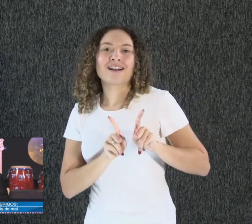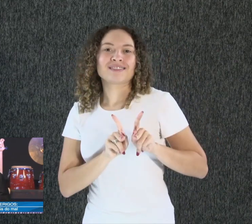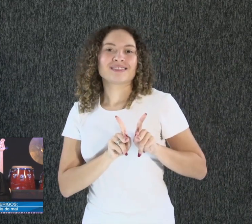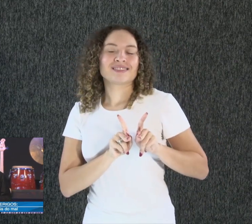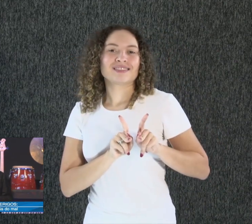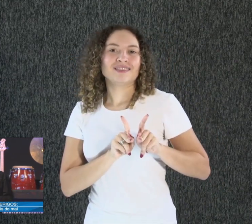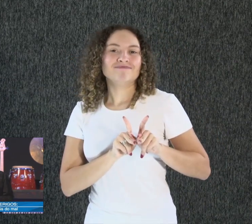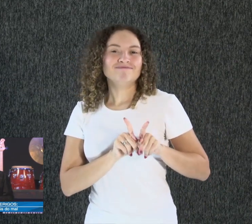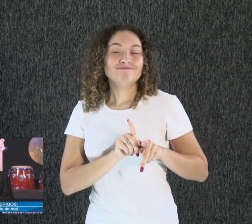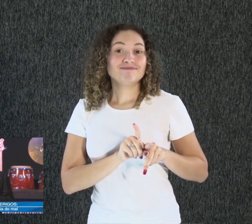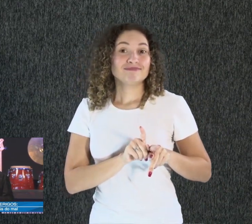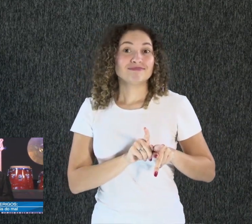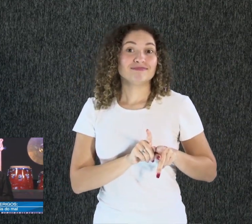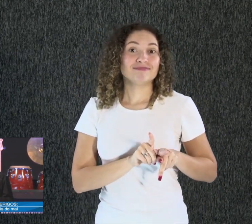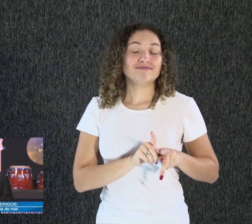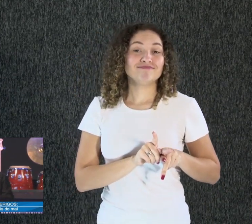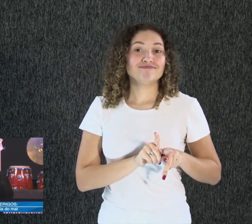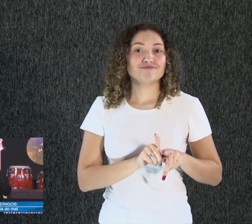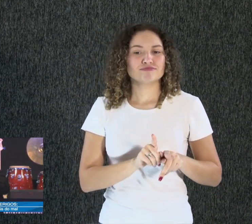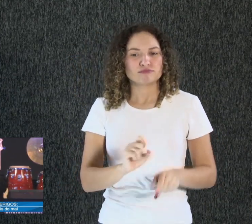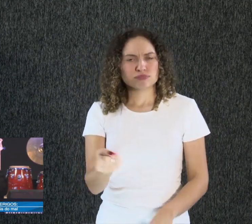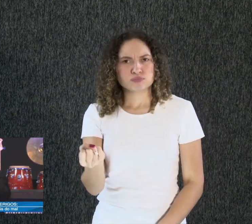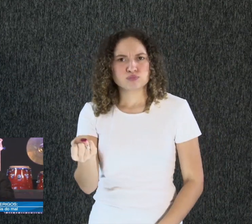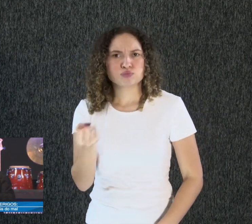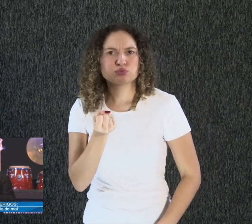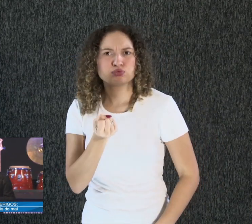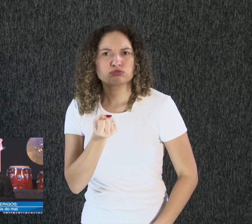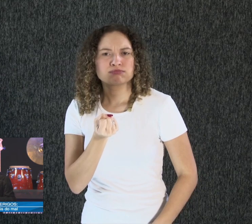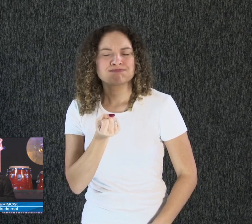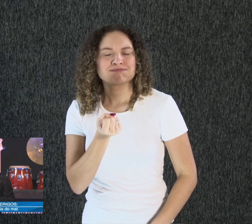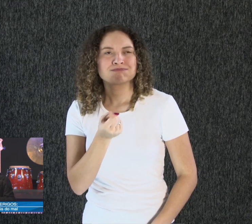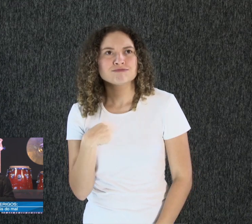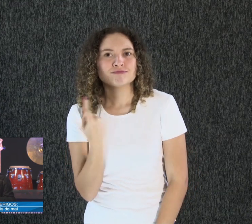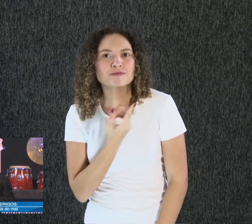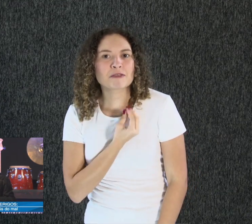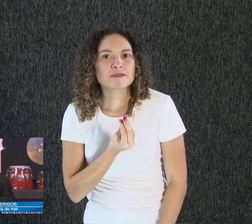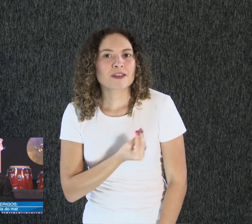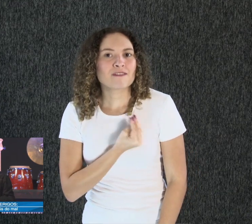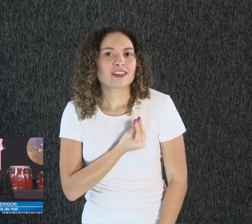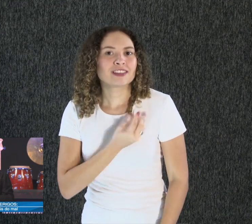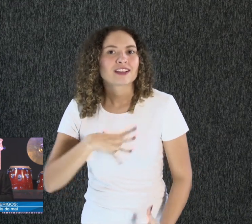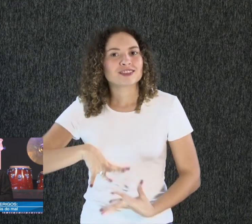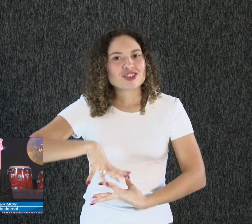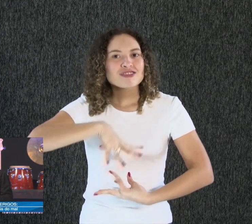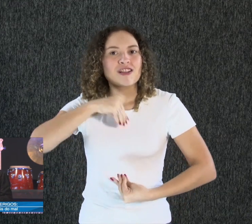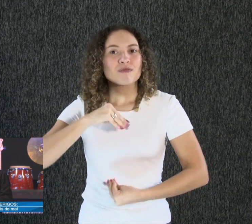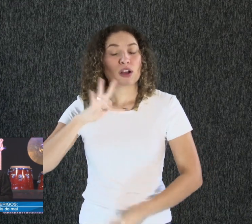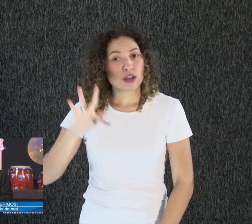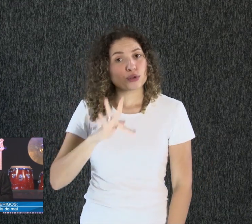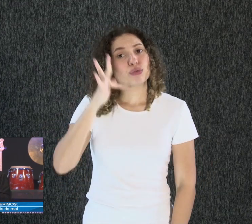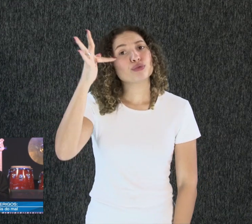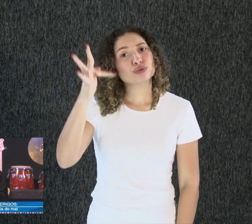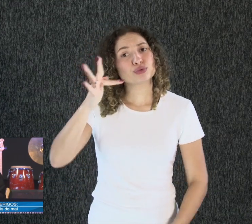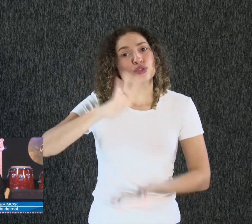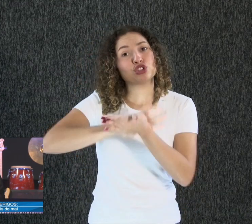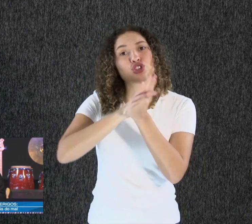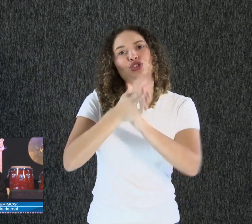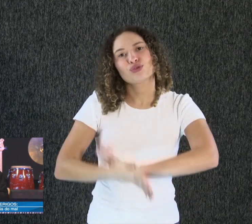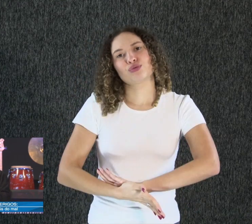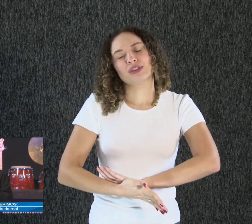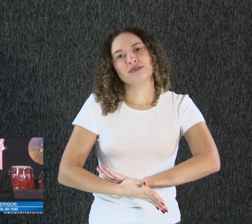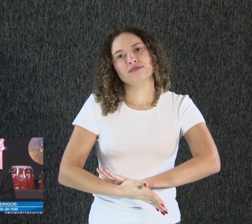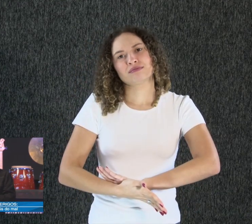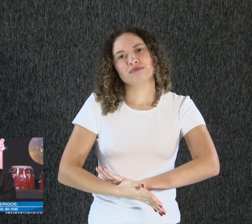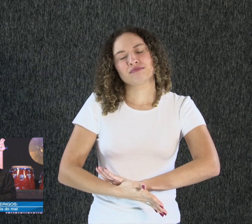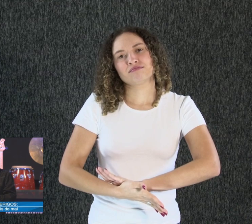sua paz. Ele quer matar o seu futuro. Esse é o desejo do diabo. Então, veja